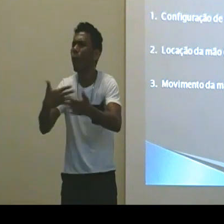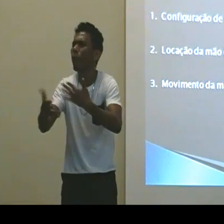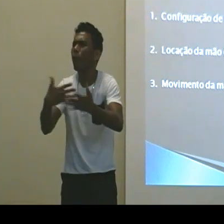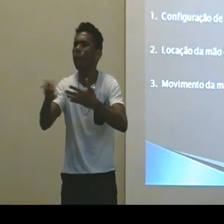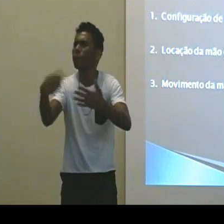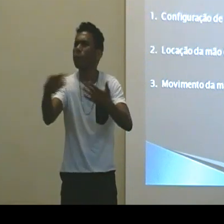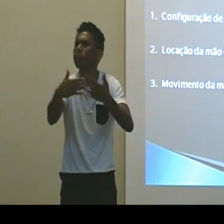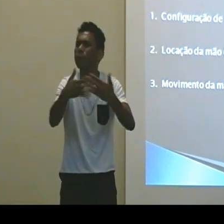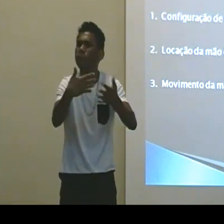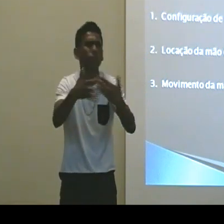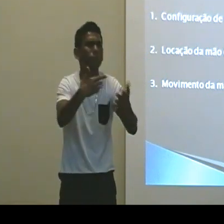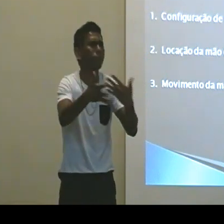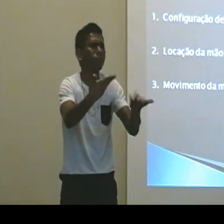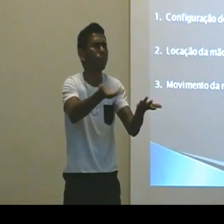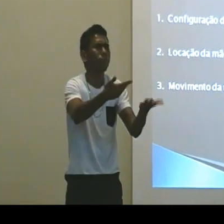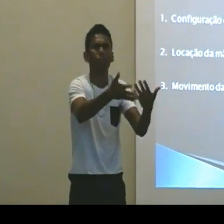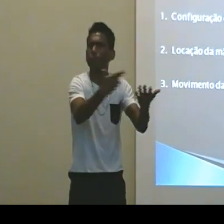Mais, digam aí pra mim, tem outras aí, vamos lá.